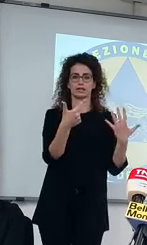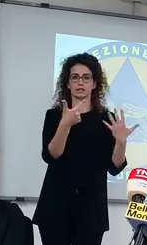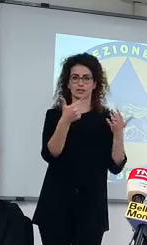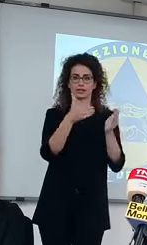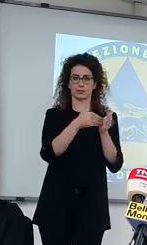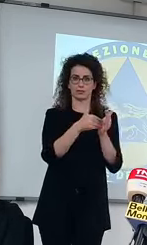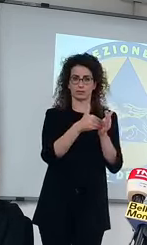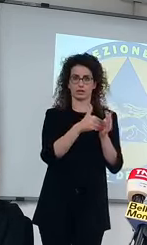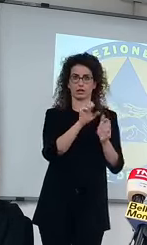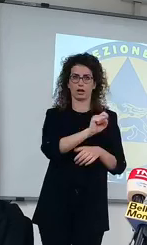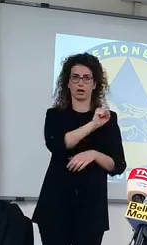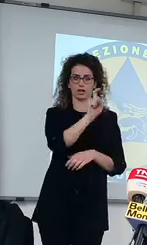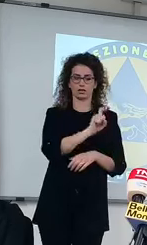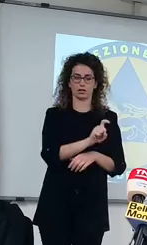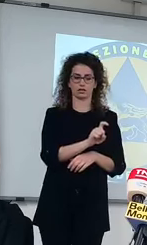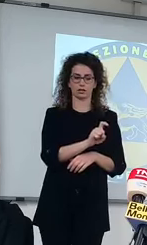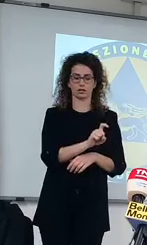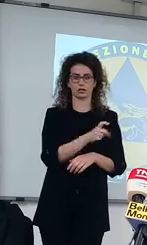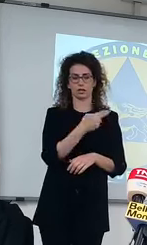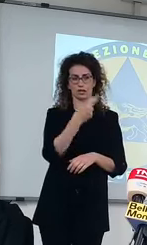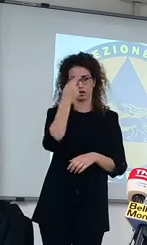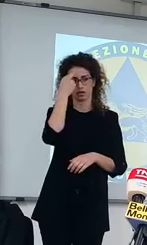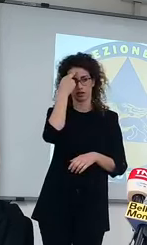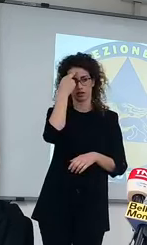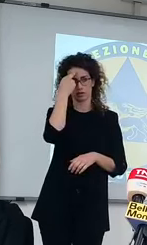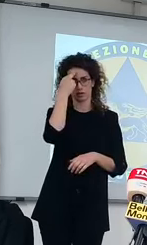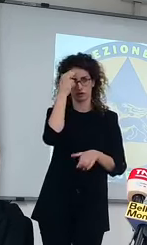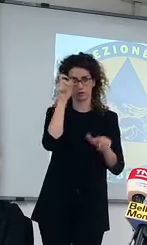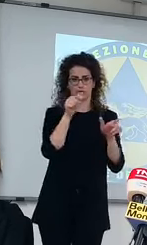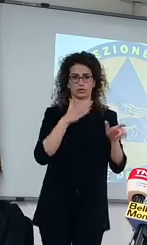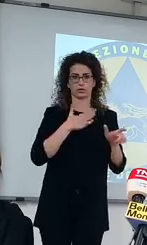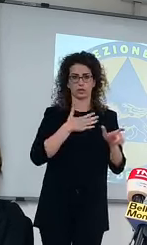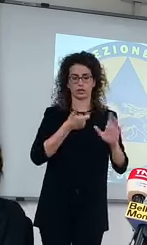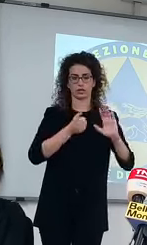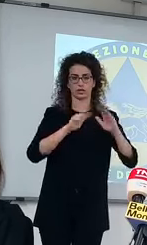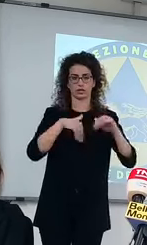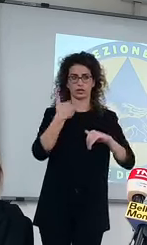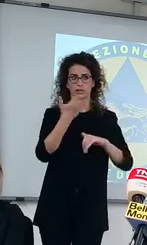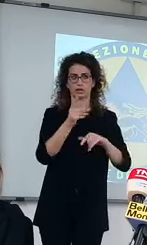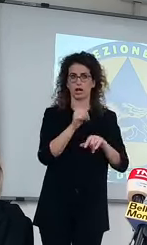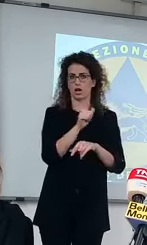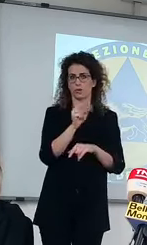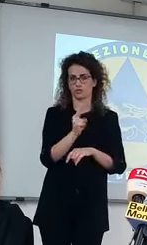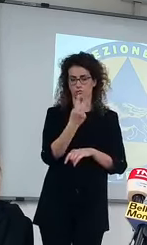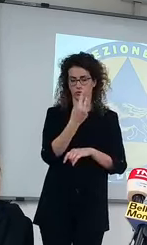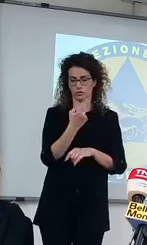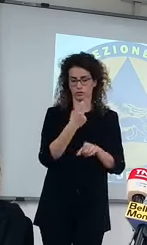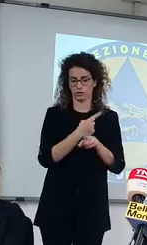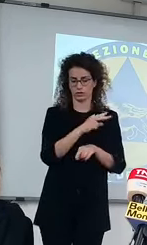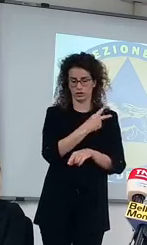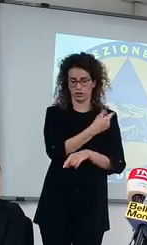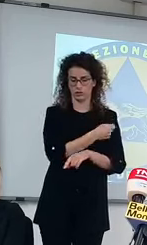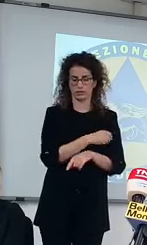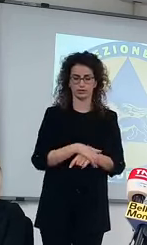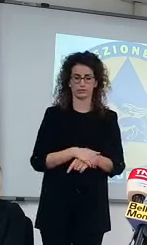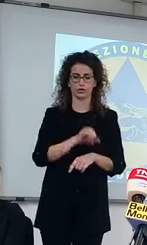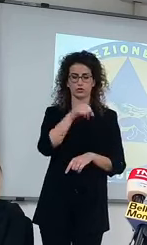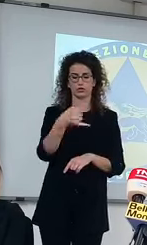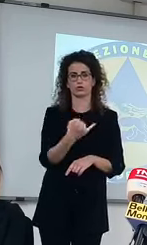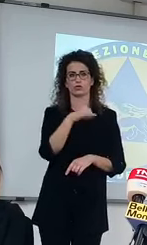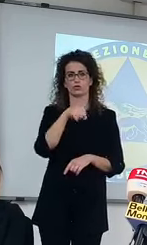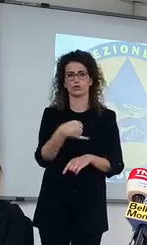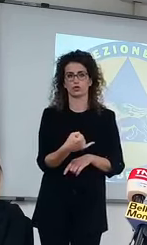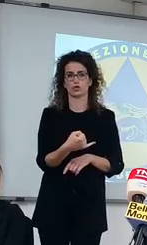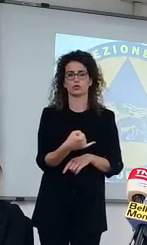137.356 AstraZeneca, però vi ricordo che noi praticamente gli over 60 li abbiamo solo richiami adesso. Johnson &